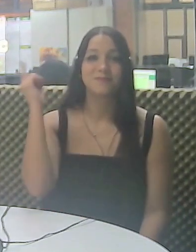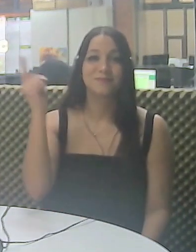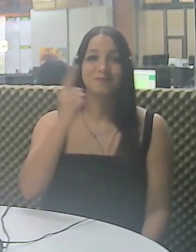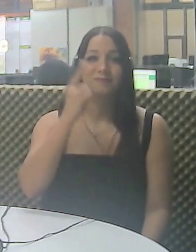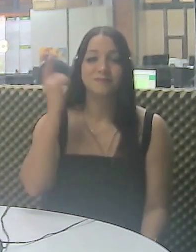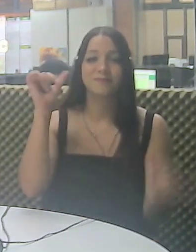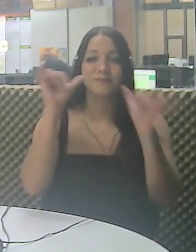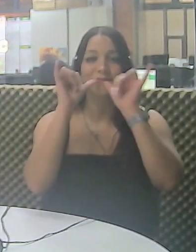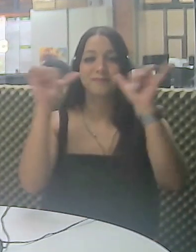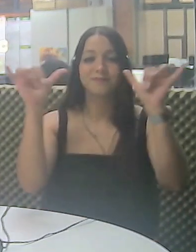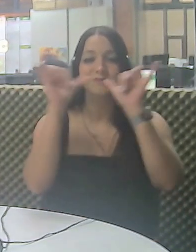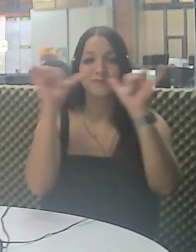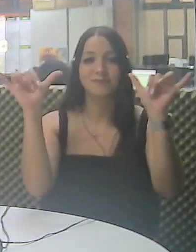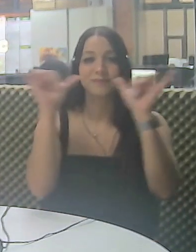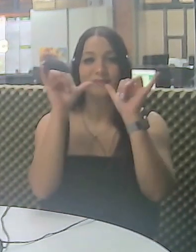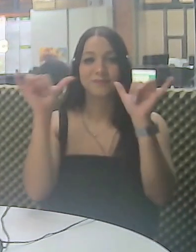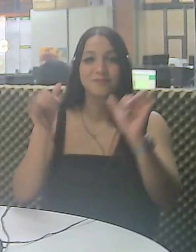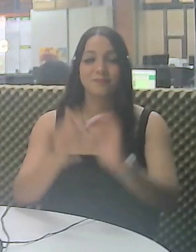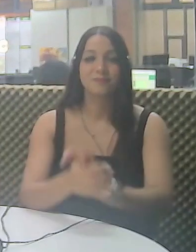Giro de